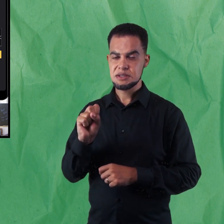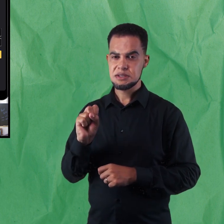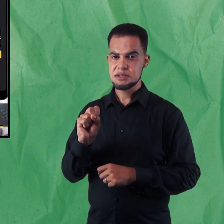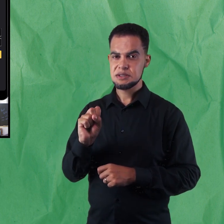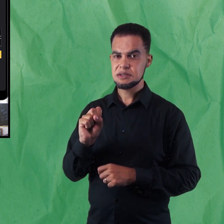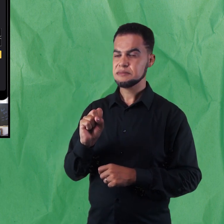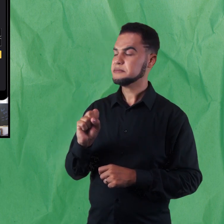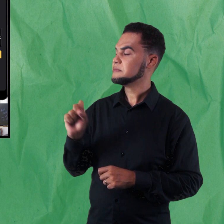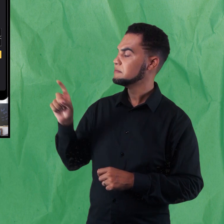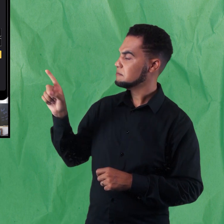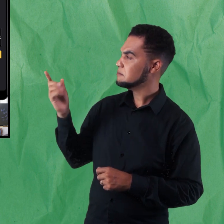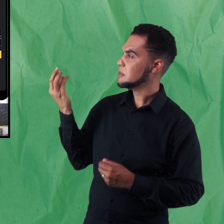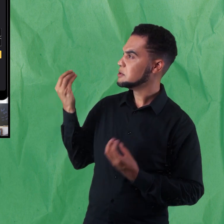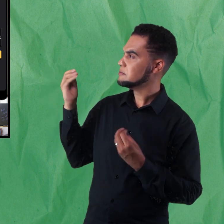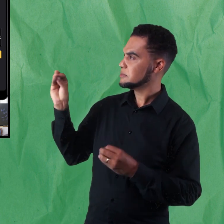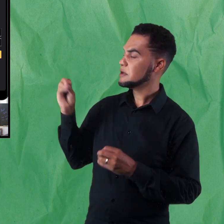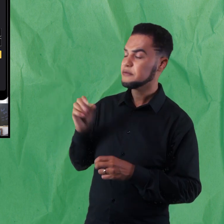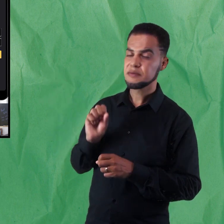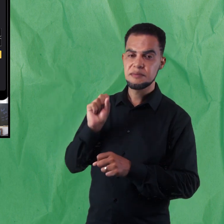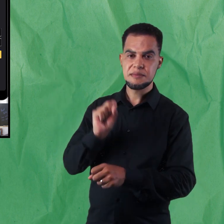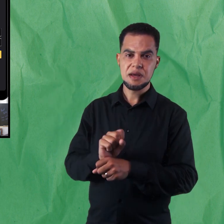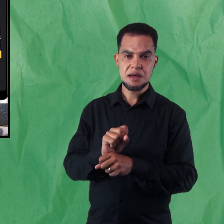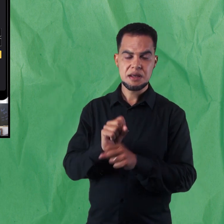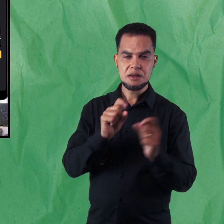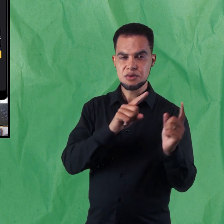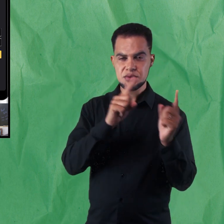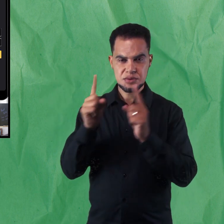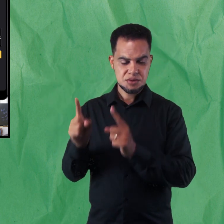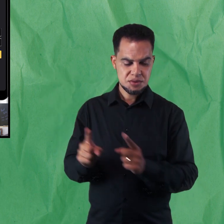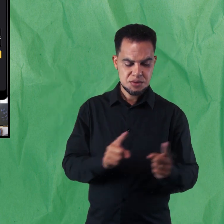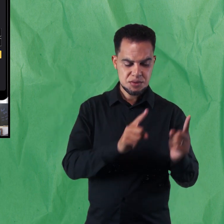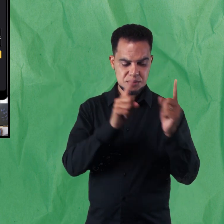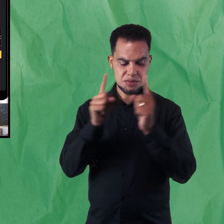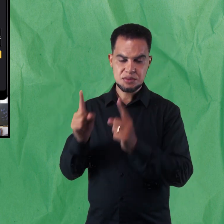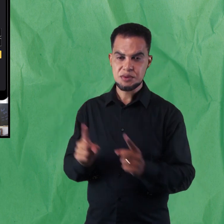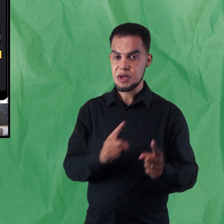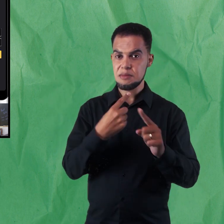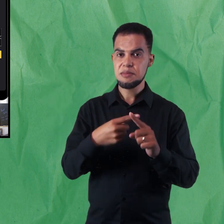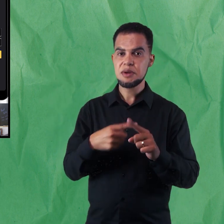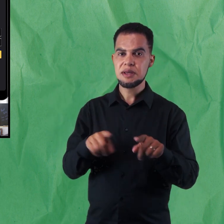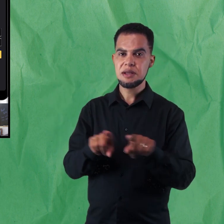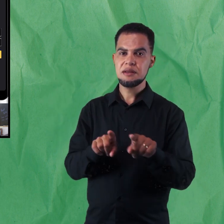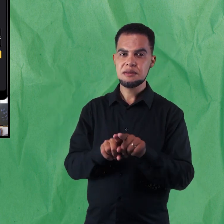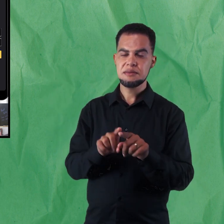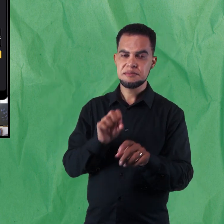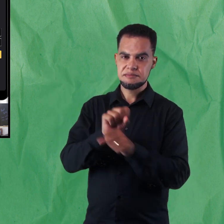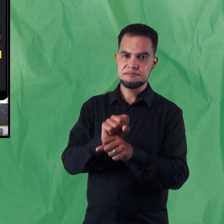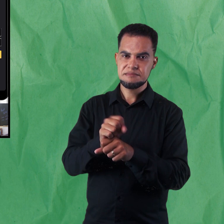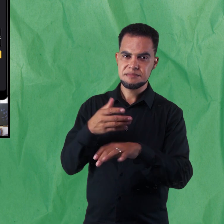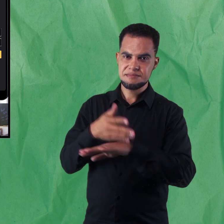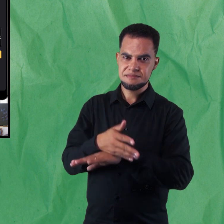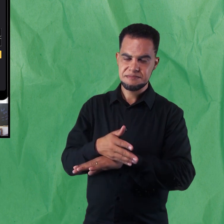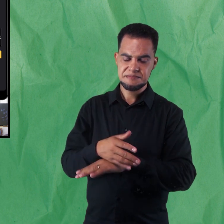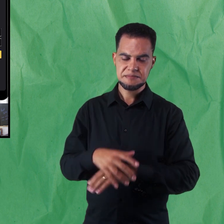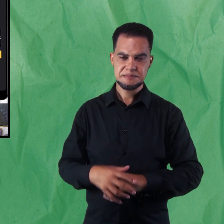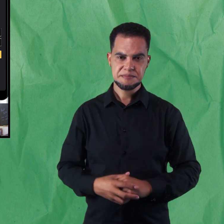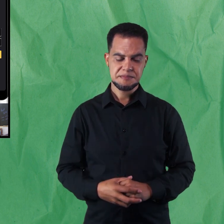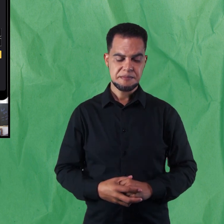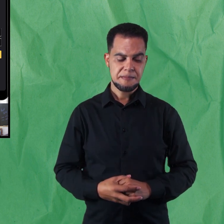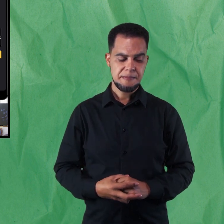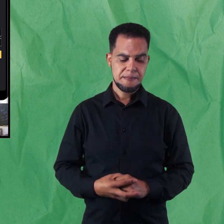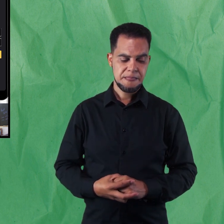loading false, né? Eu vou parar de ficar rodando ali no botão, porque ele também desativa o botão entrar, né?